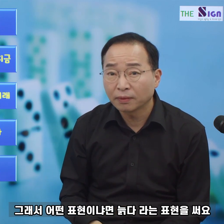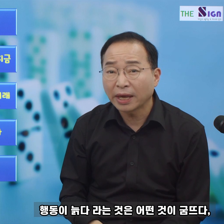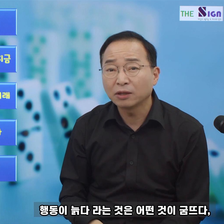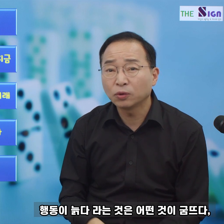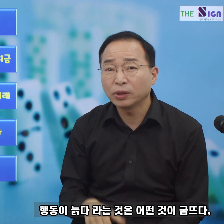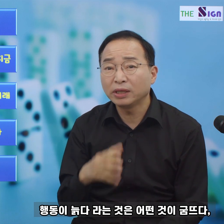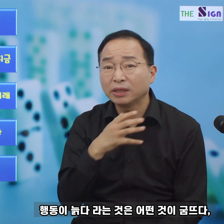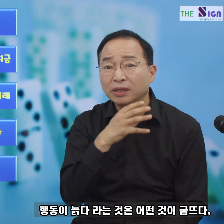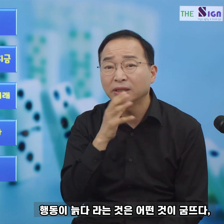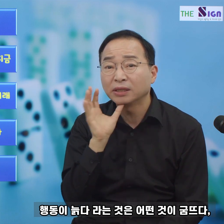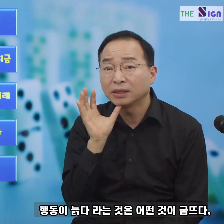행동이